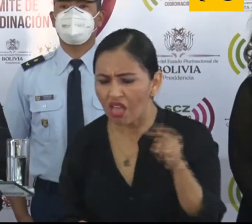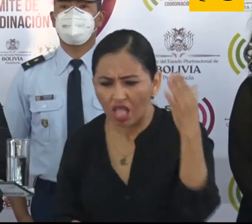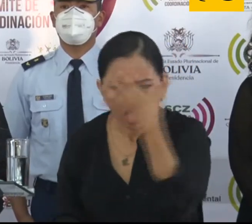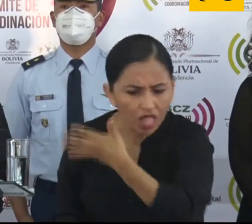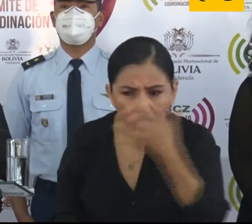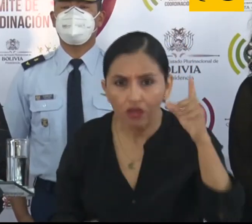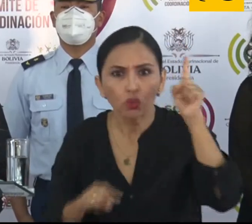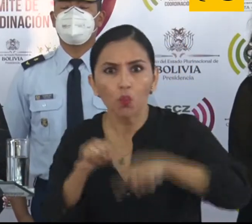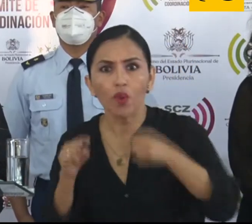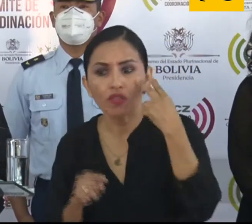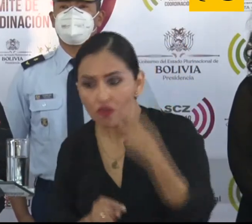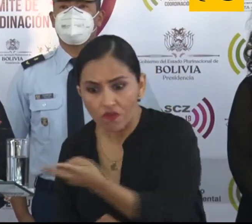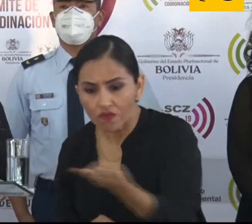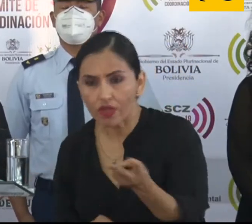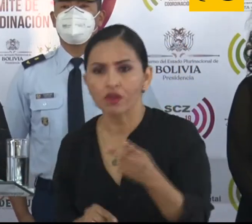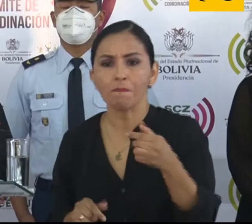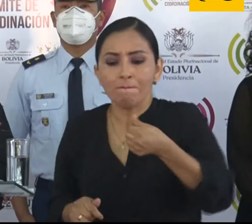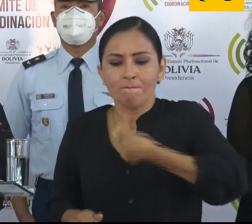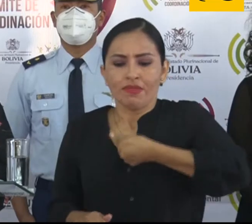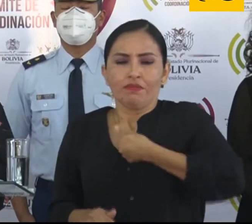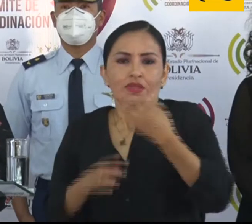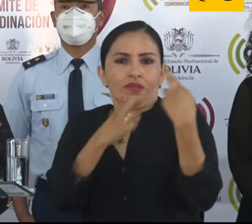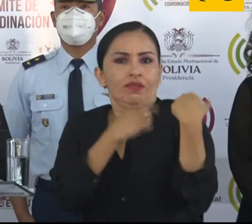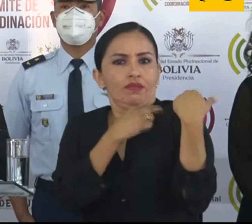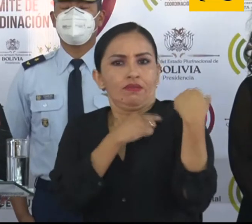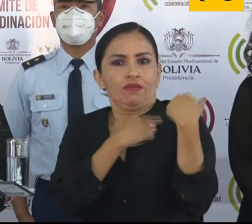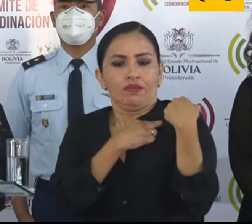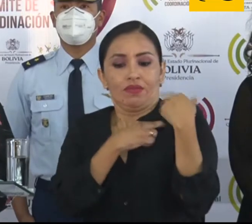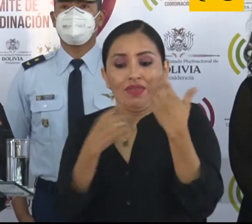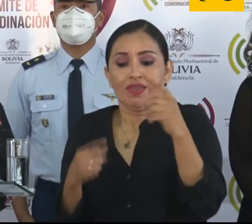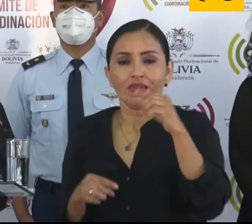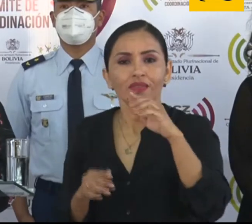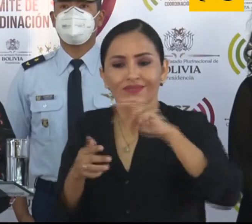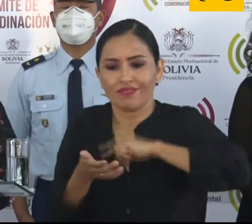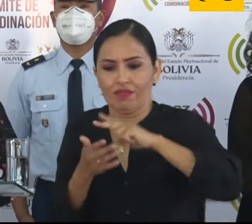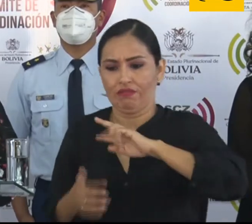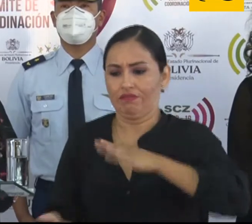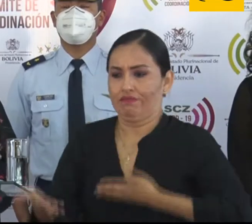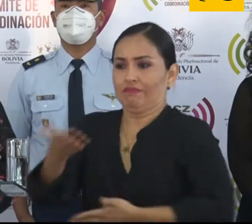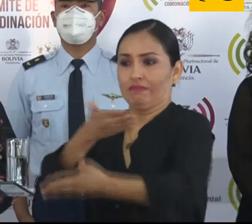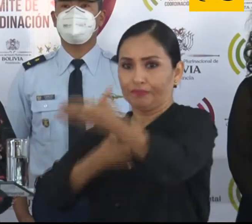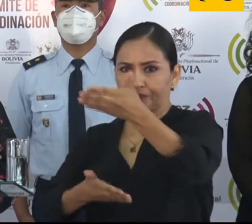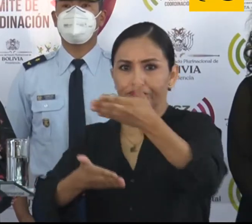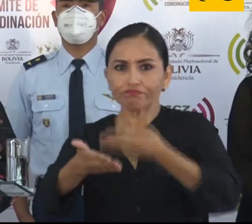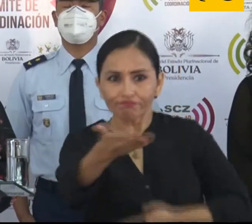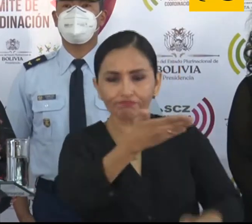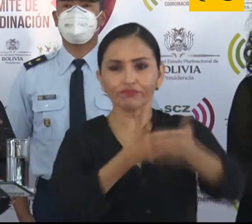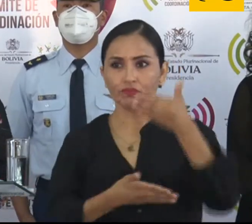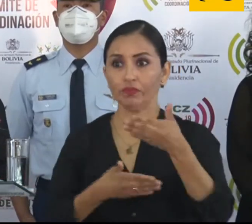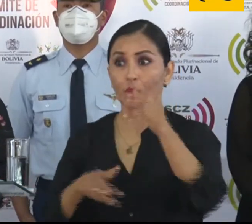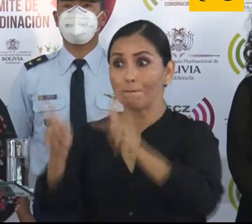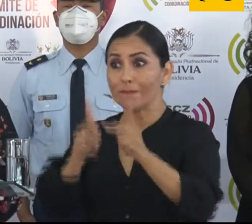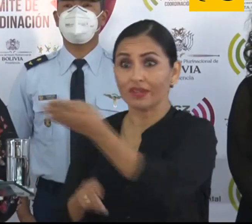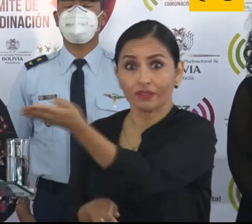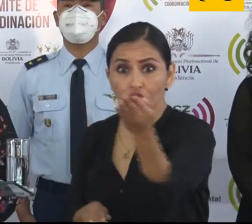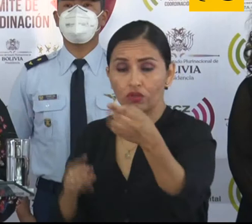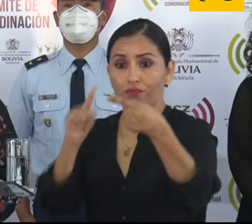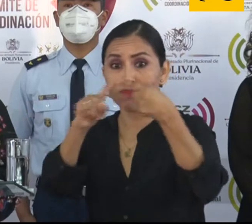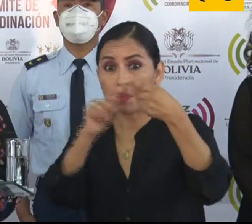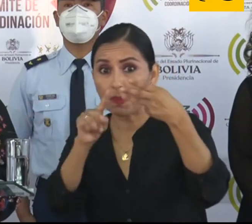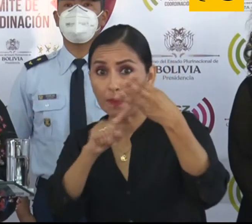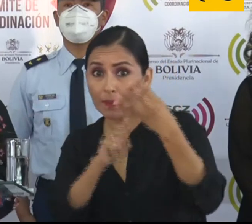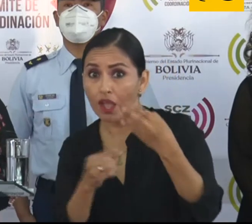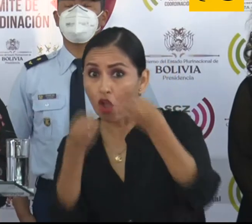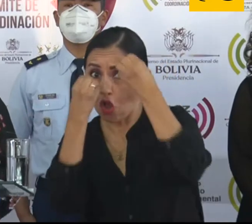que nosotros tenemos la responsabilidad que es de ida y vuelta. La población con todas estas